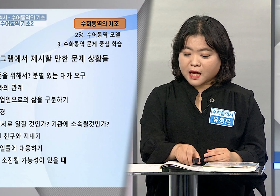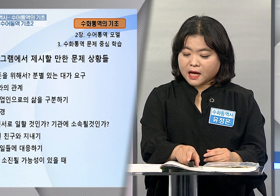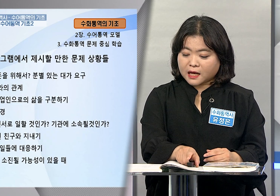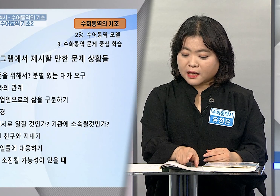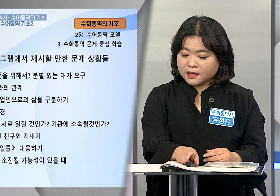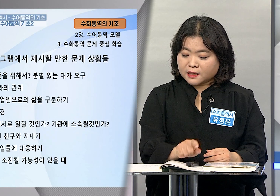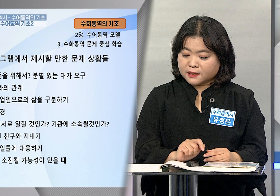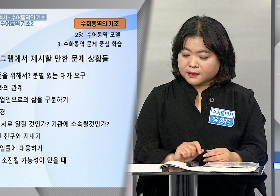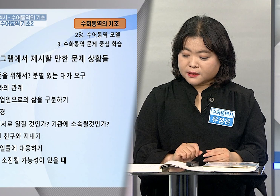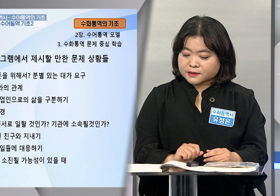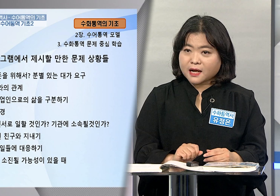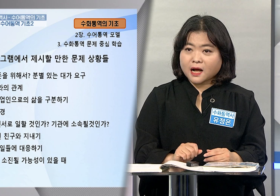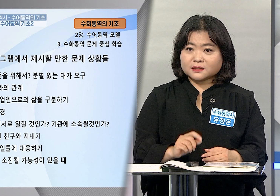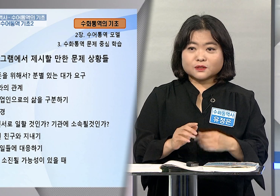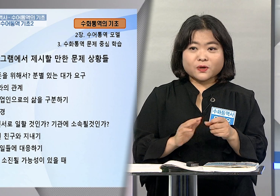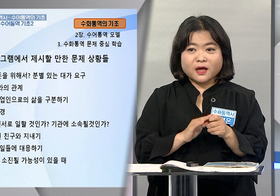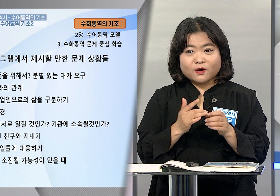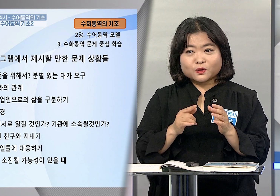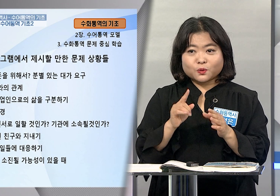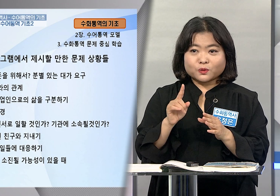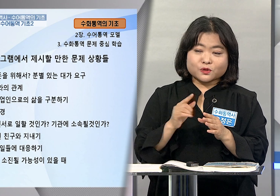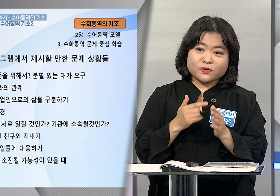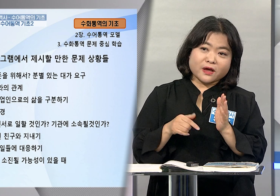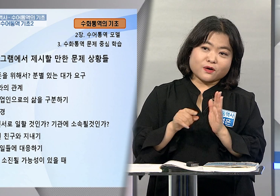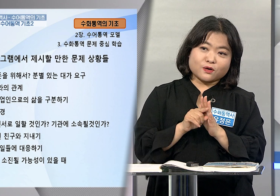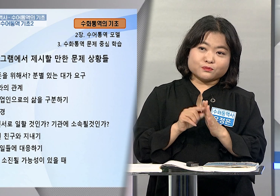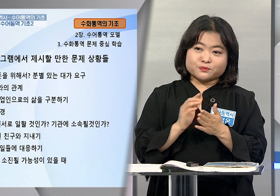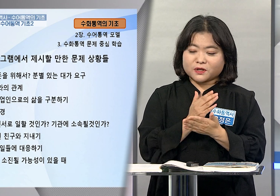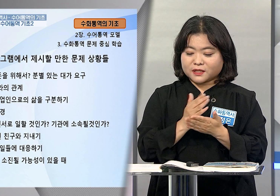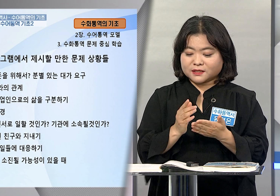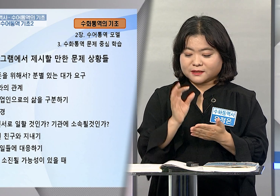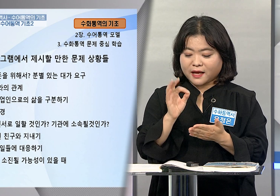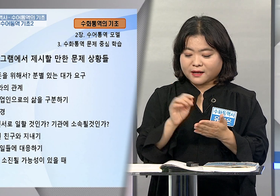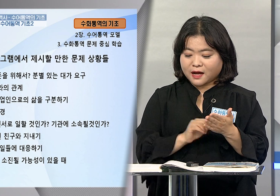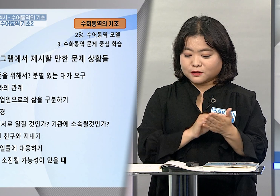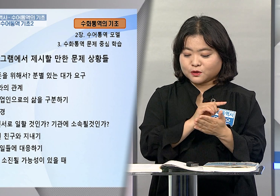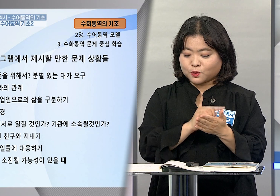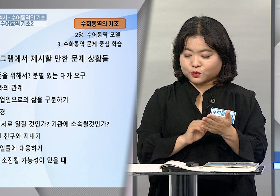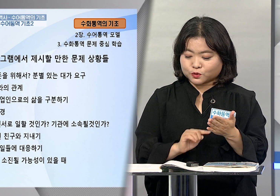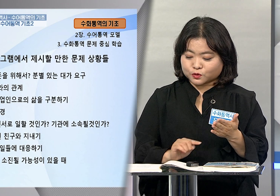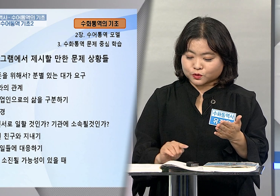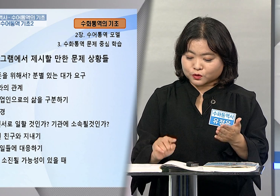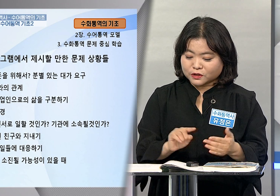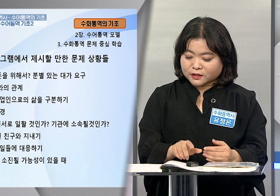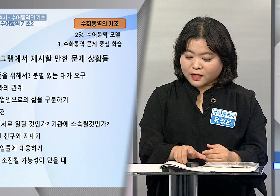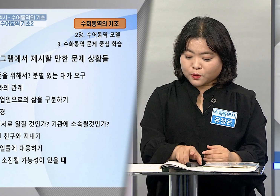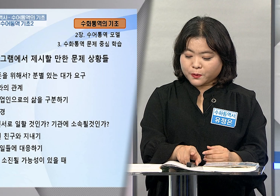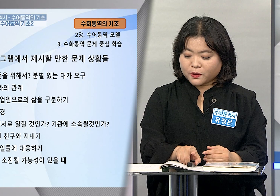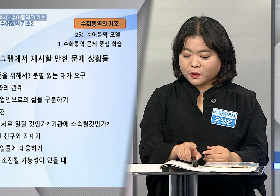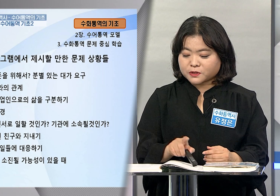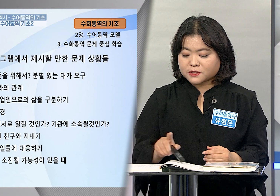자, 사랑을 위하여, 돈을 위하여 분별 있는 대가를 요구라고 표현하고